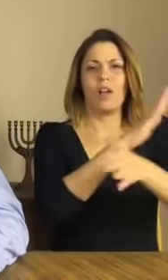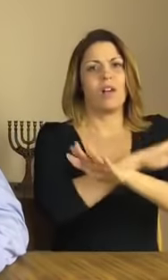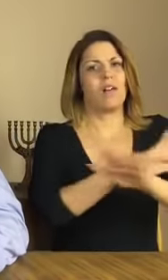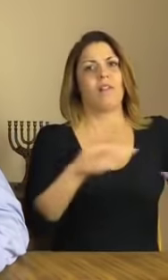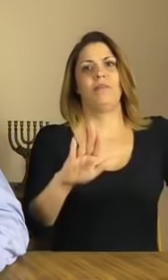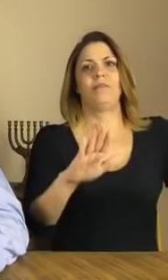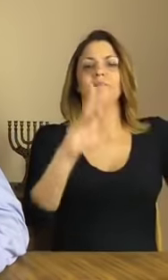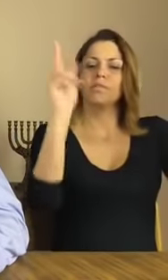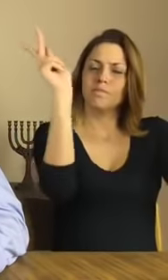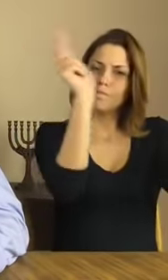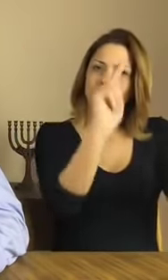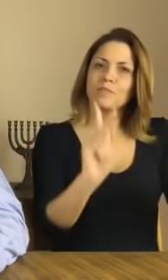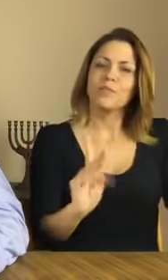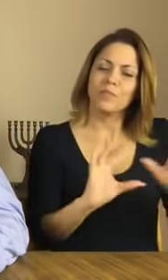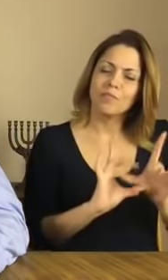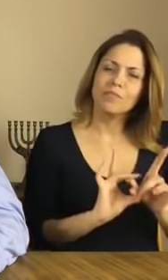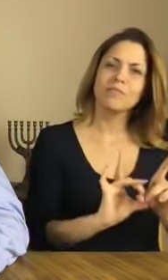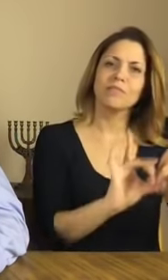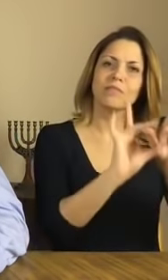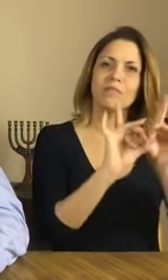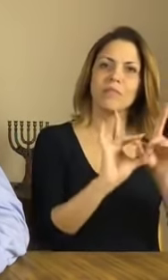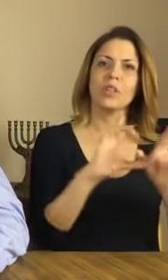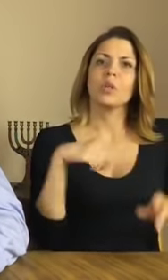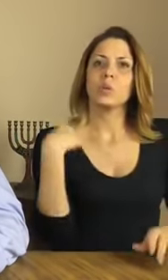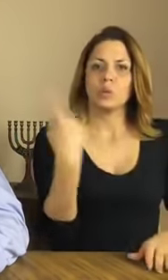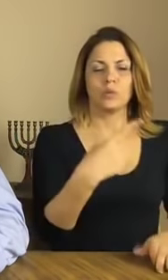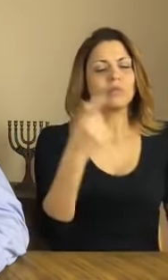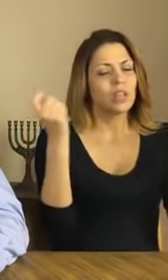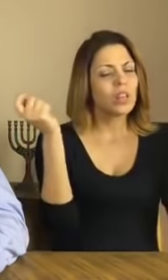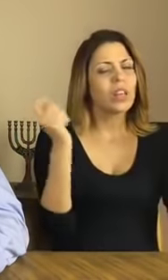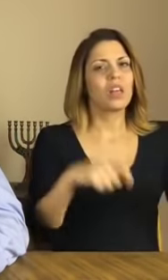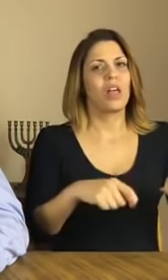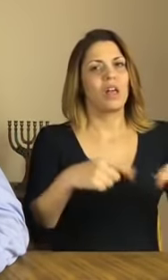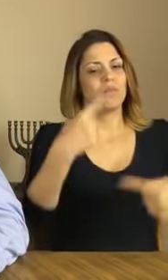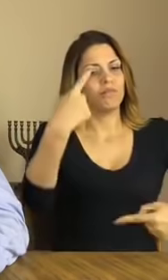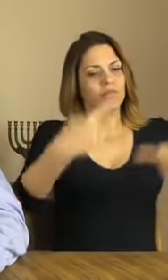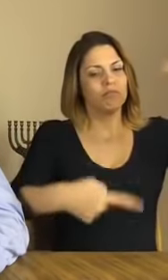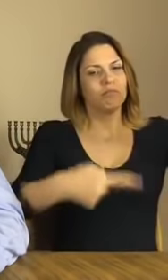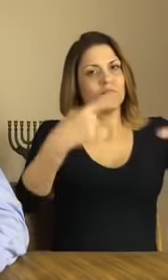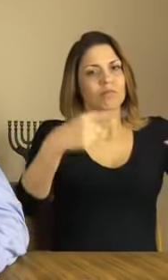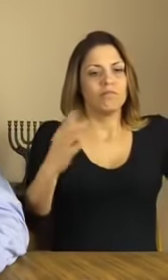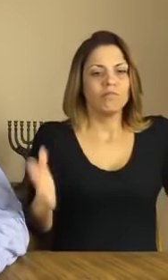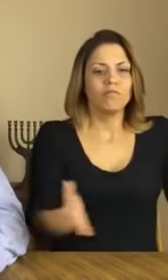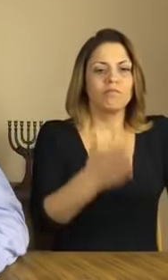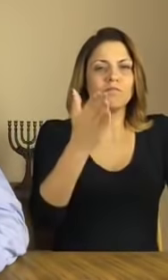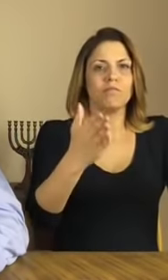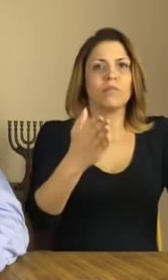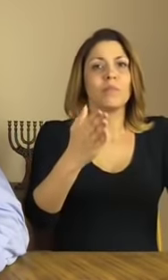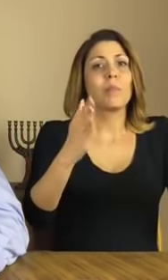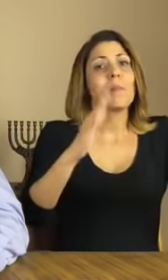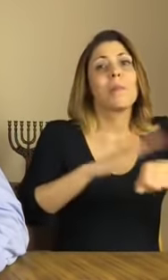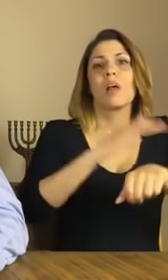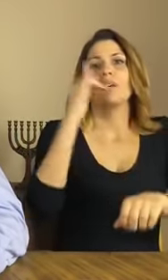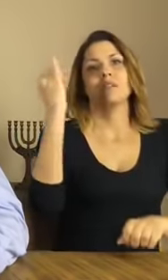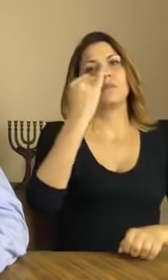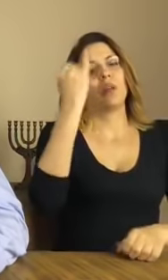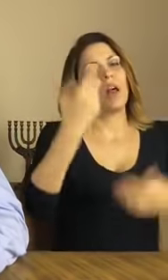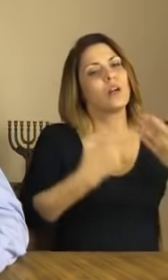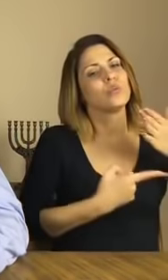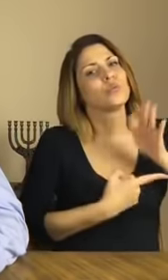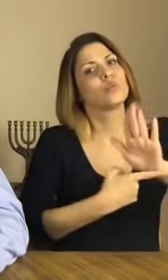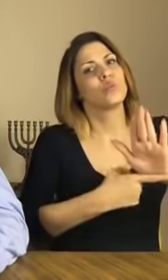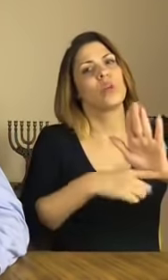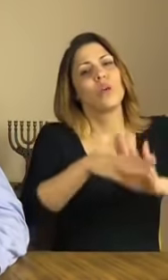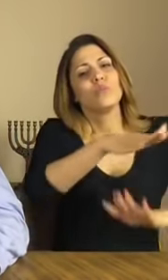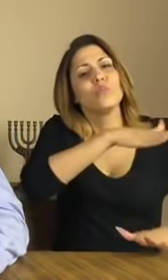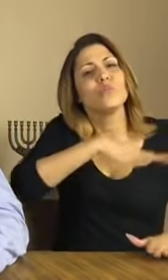temos como fazer políticas que atendendo ao interesse de todos queremos um